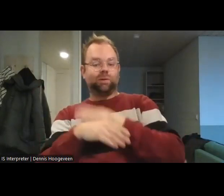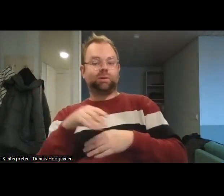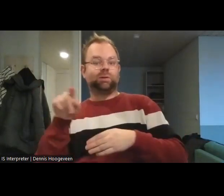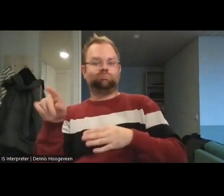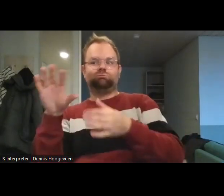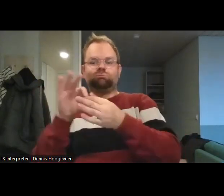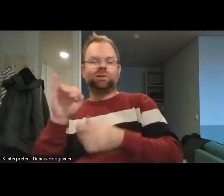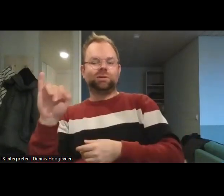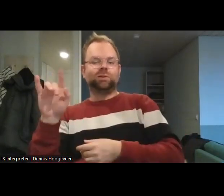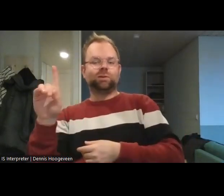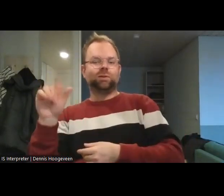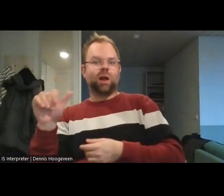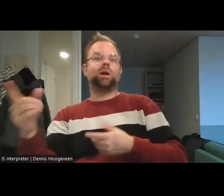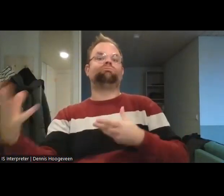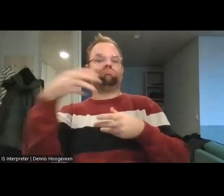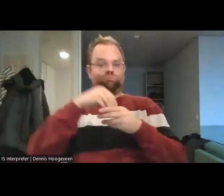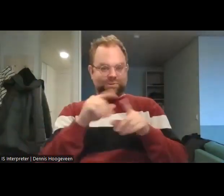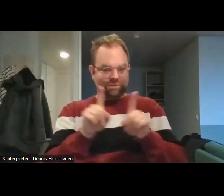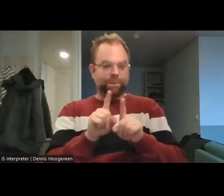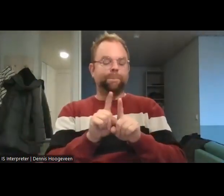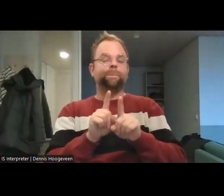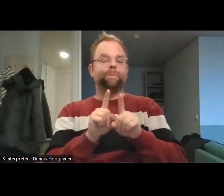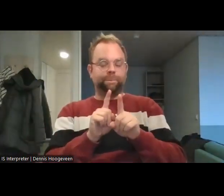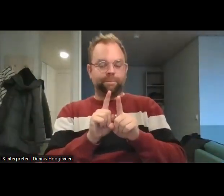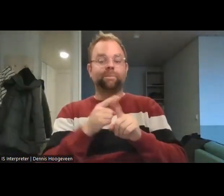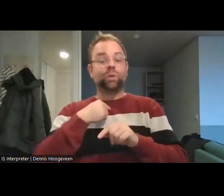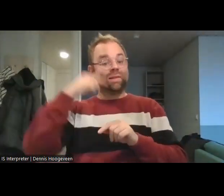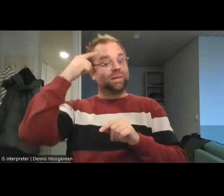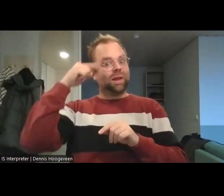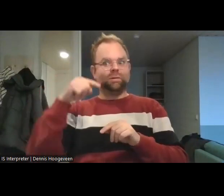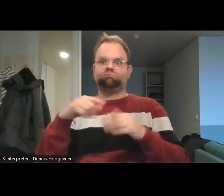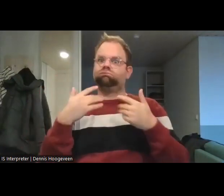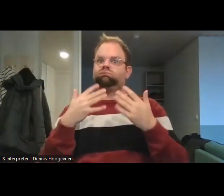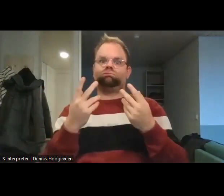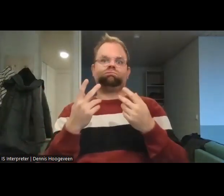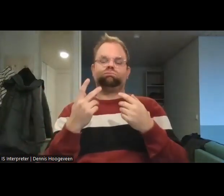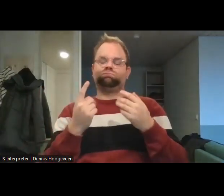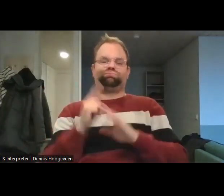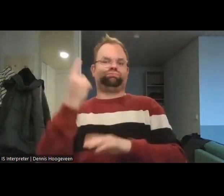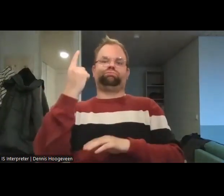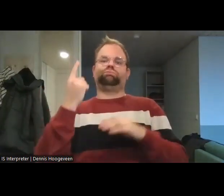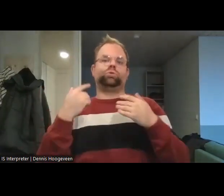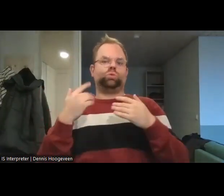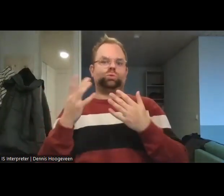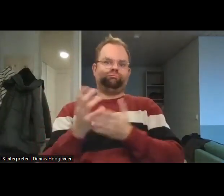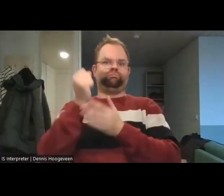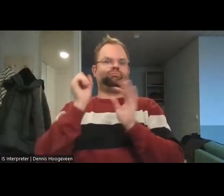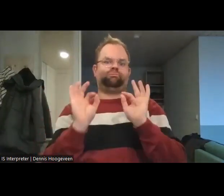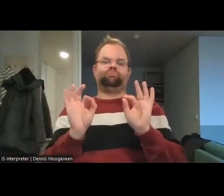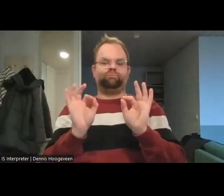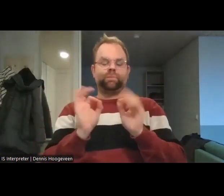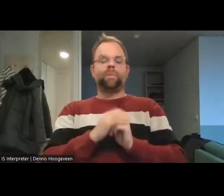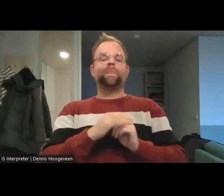joint de nous. Et je pense que c'est une chance unique dans le monde que le monde numérique ne peut pas